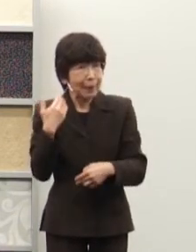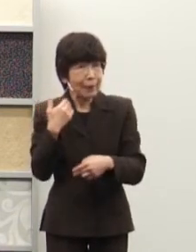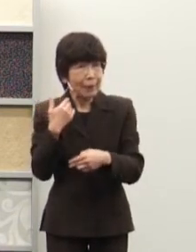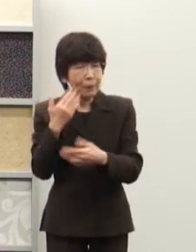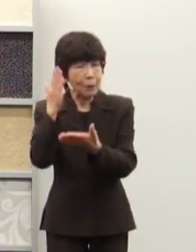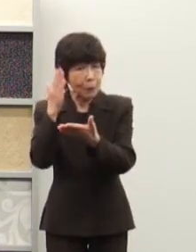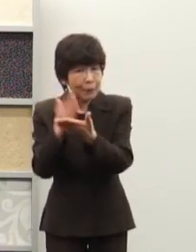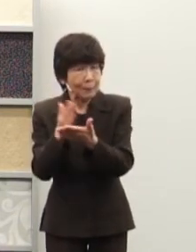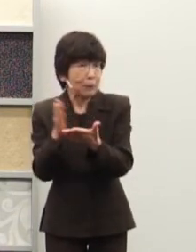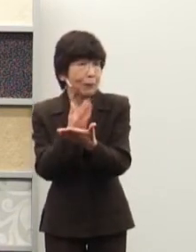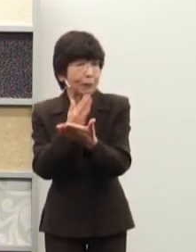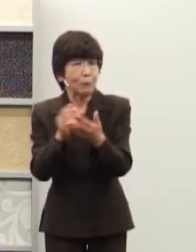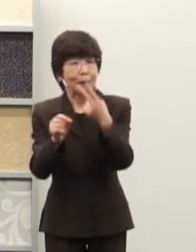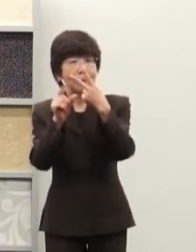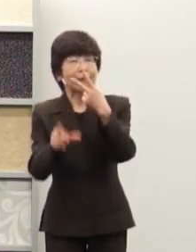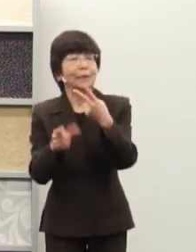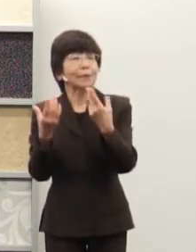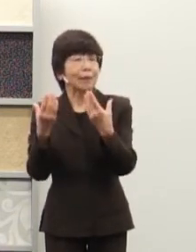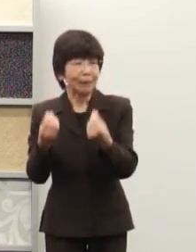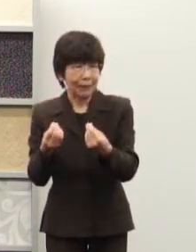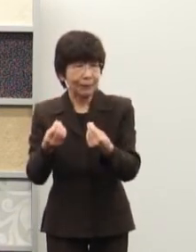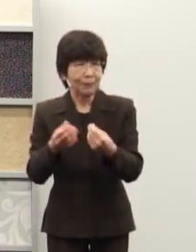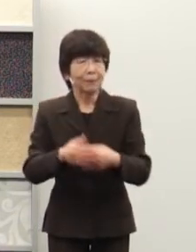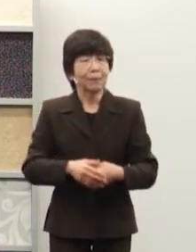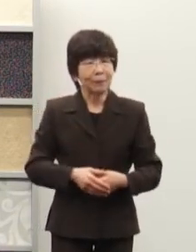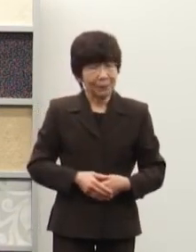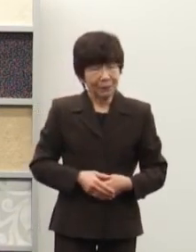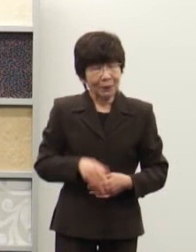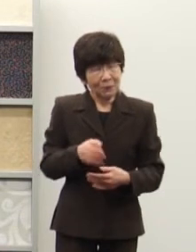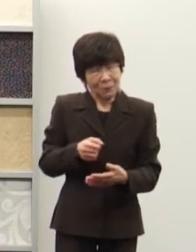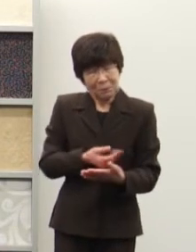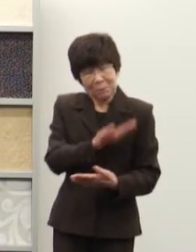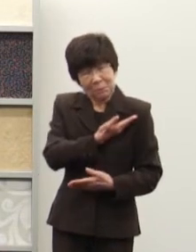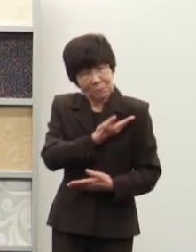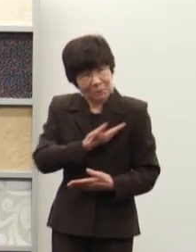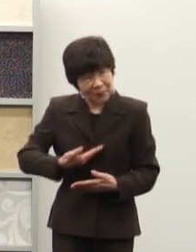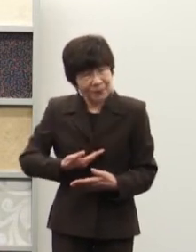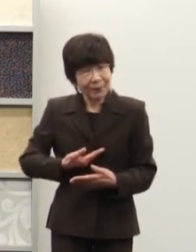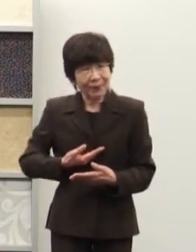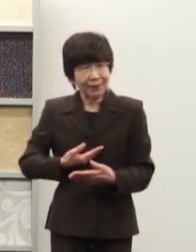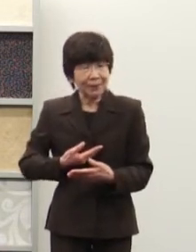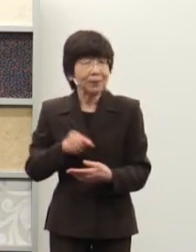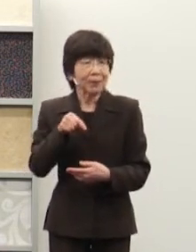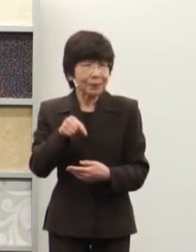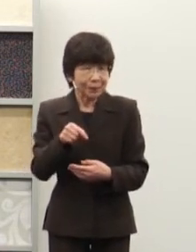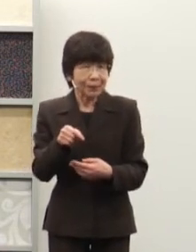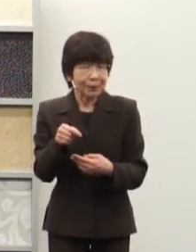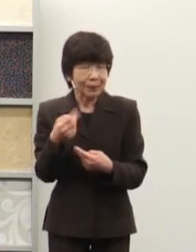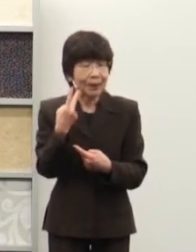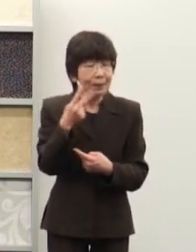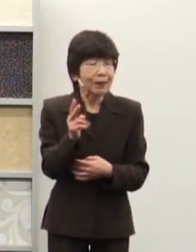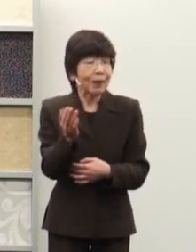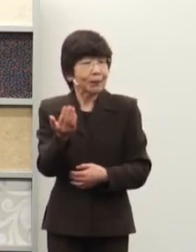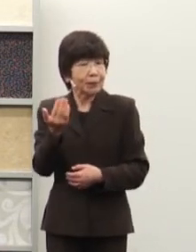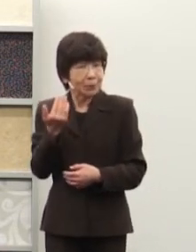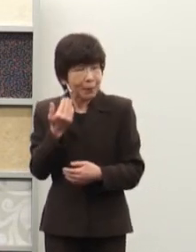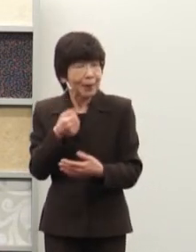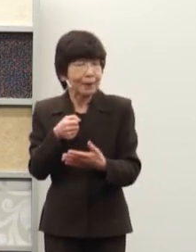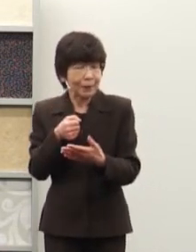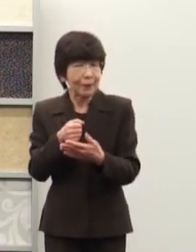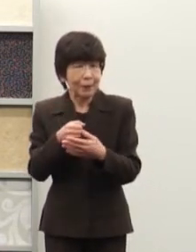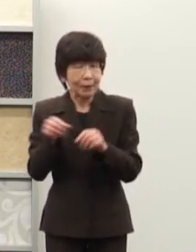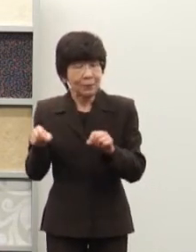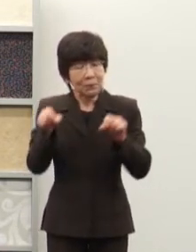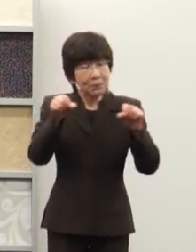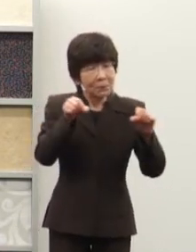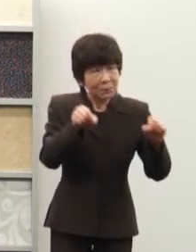で、その言い出しがやっぱり辛い形だったと思うんですけども、秋の時も知事が提案をした形でですね、新元号祭りの延期